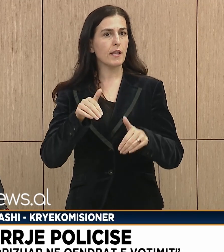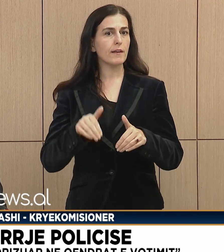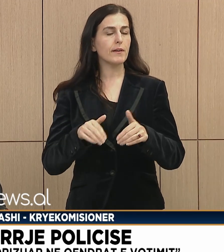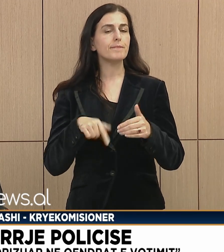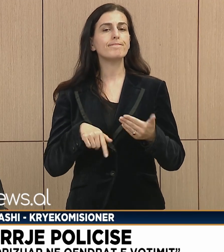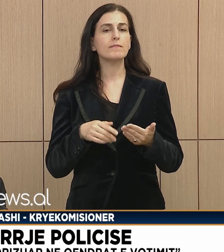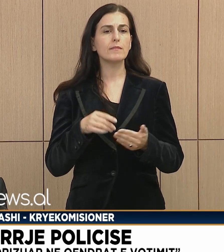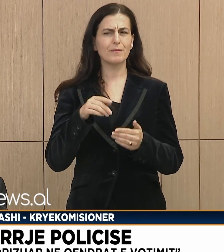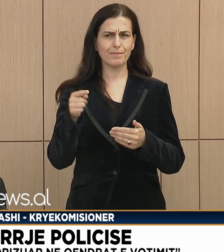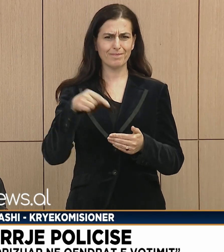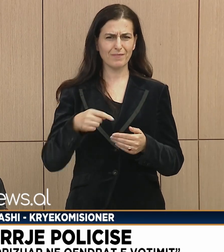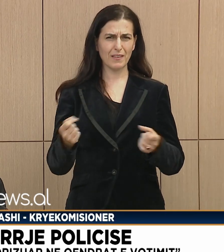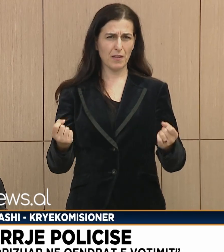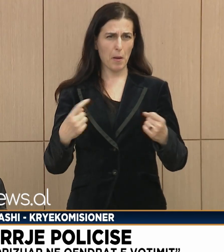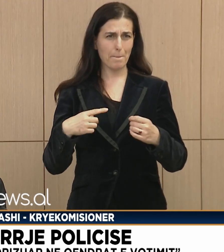platformës